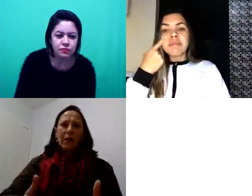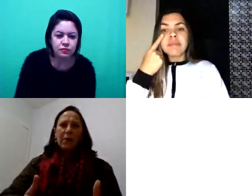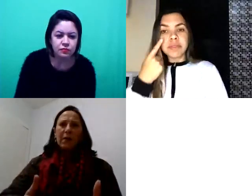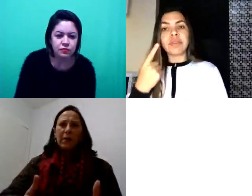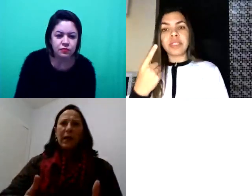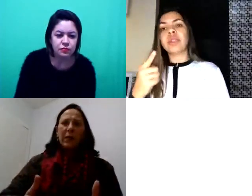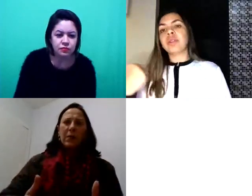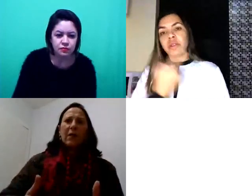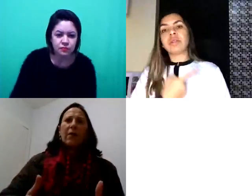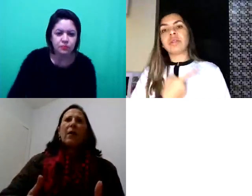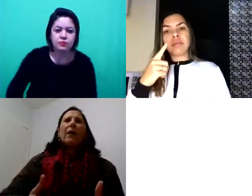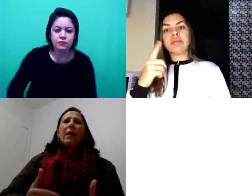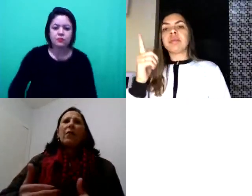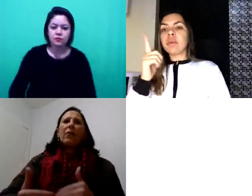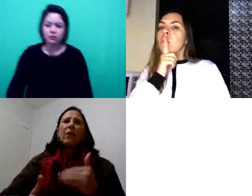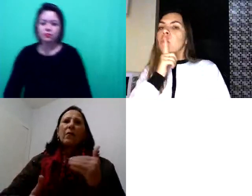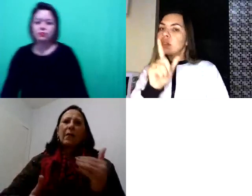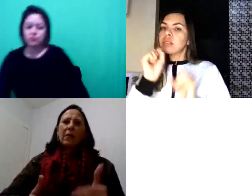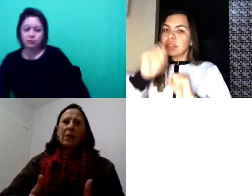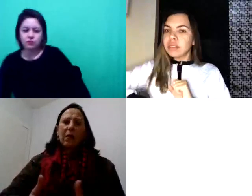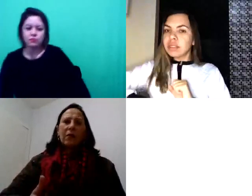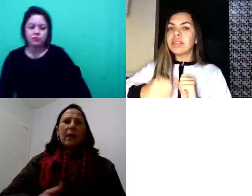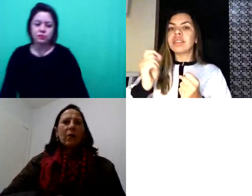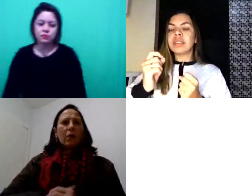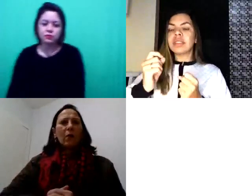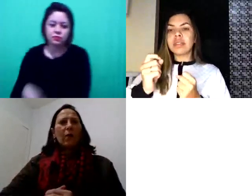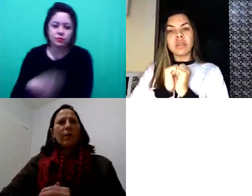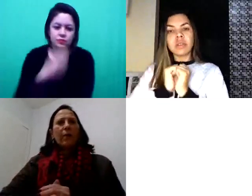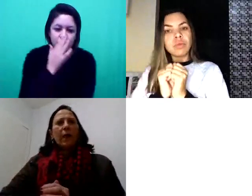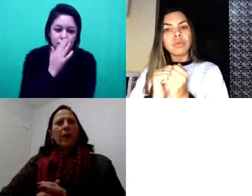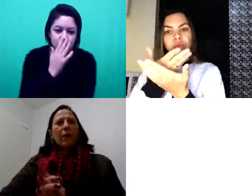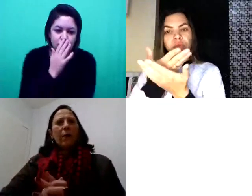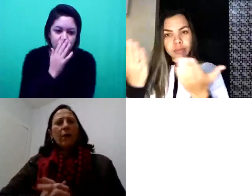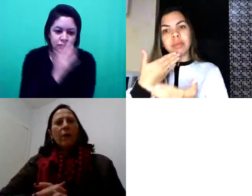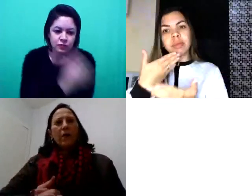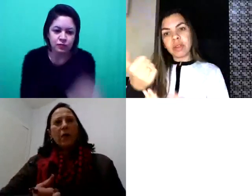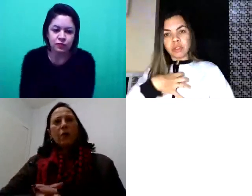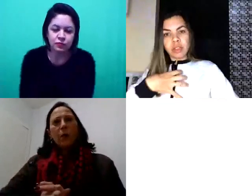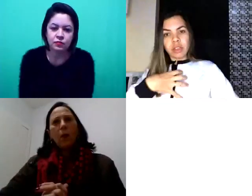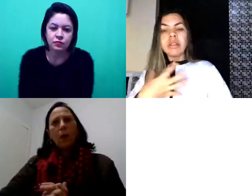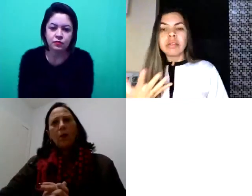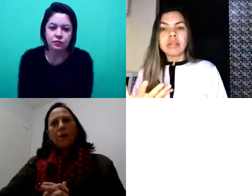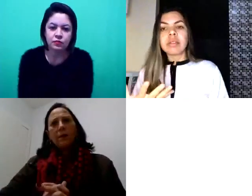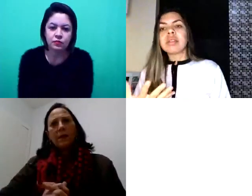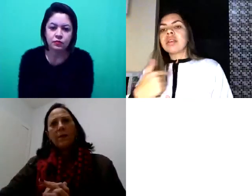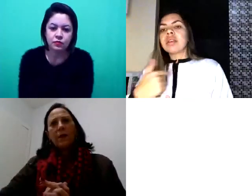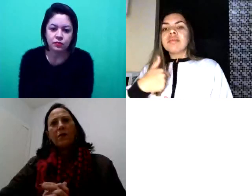da melhor maneira possível. Eu estou tentando entrar em contato com o pessoal do polo, que sempre